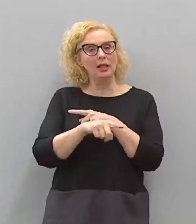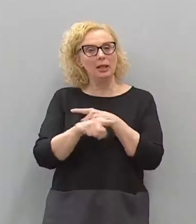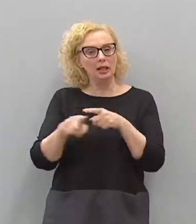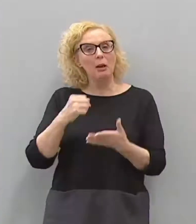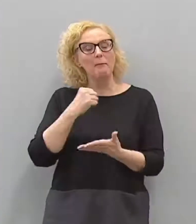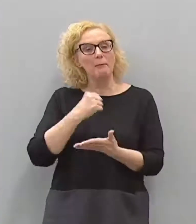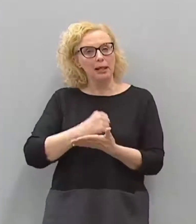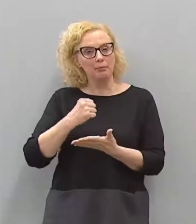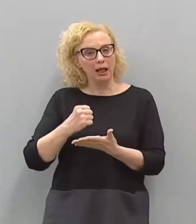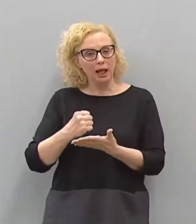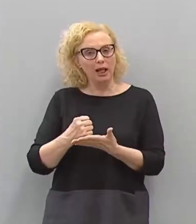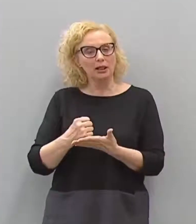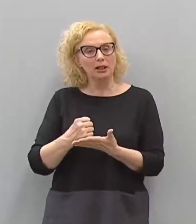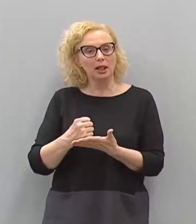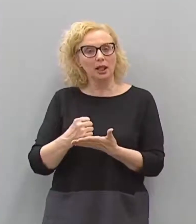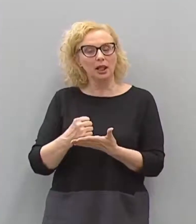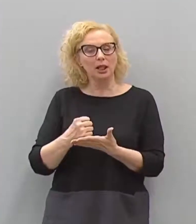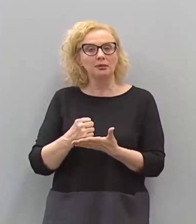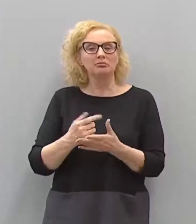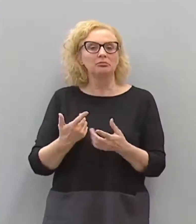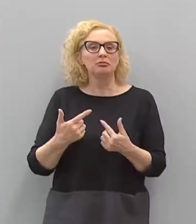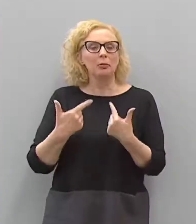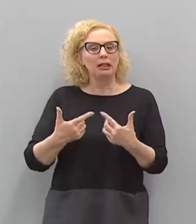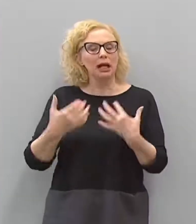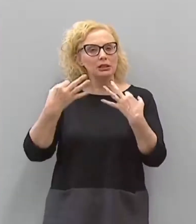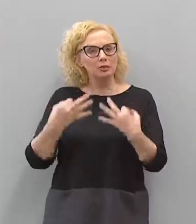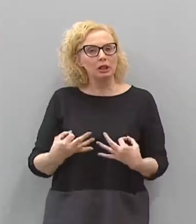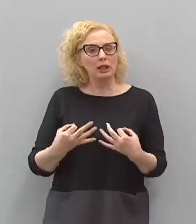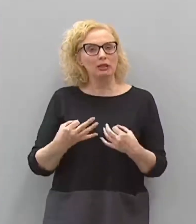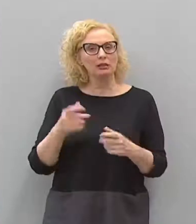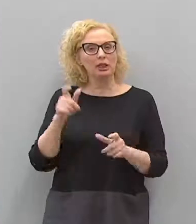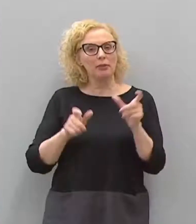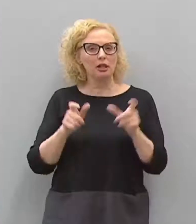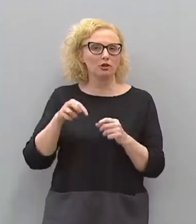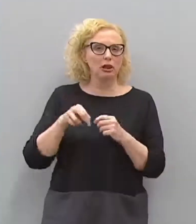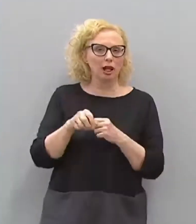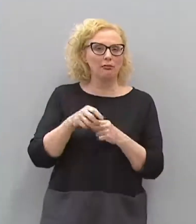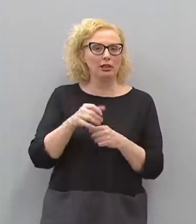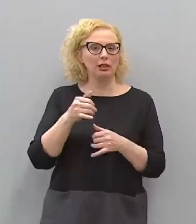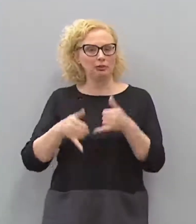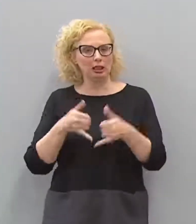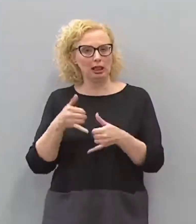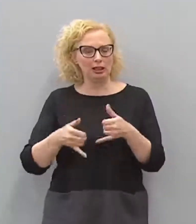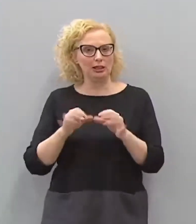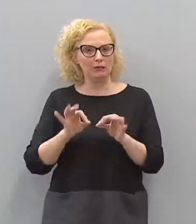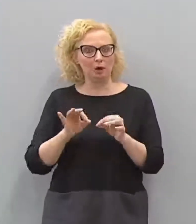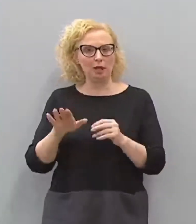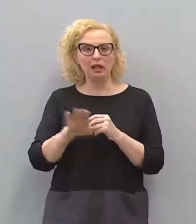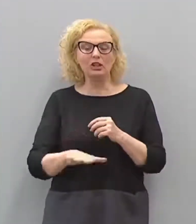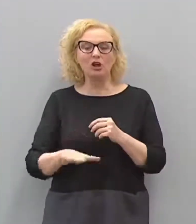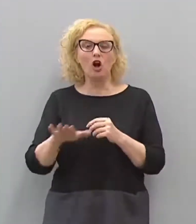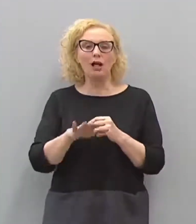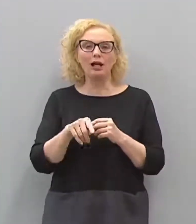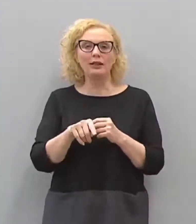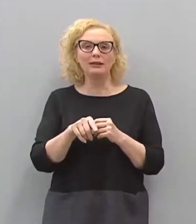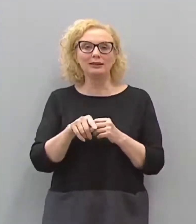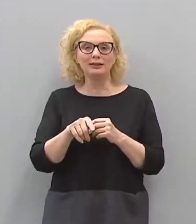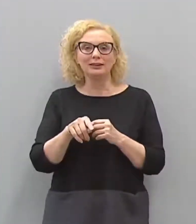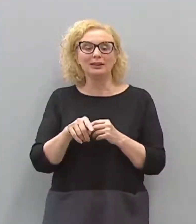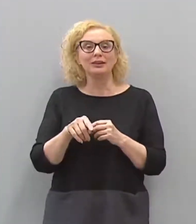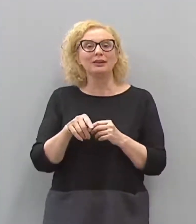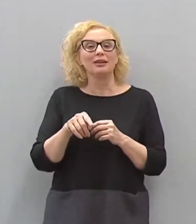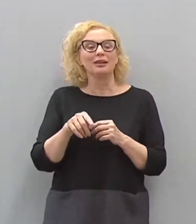mettere in sicurezza anche l'utenza debole nel passaggio diciamo dalla dalla zona della dell'asta del